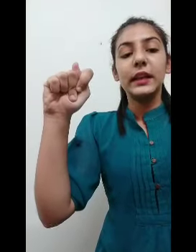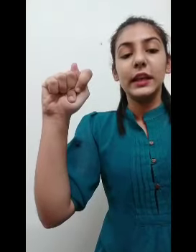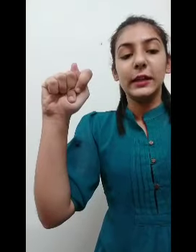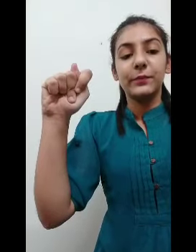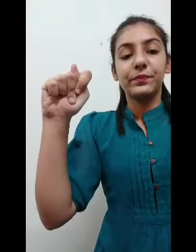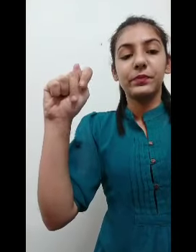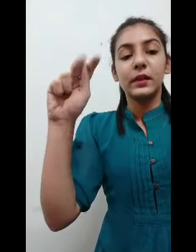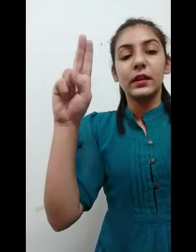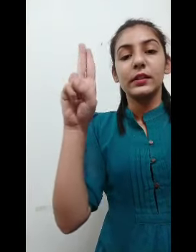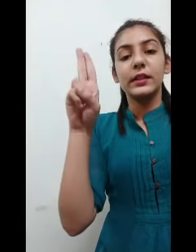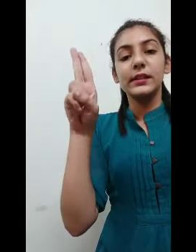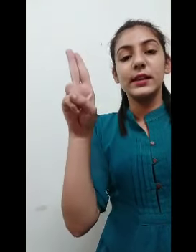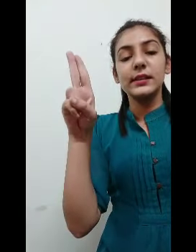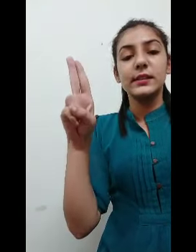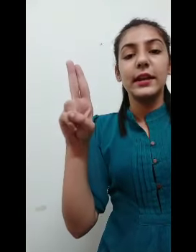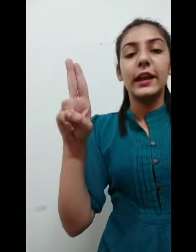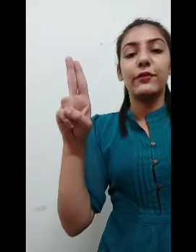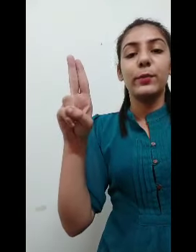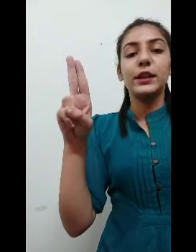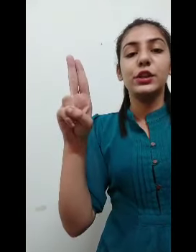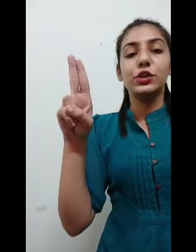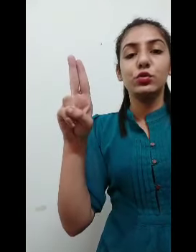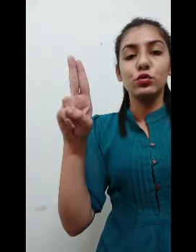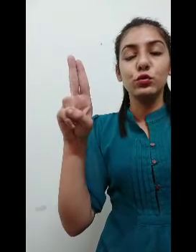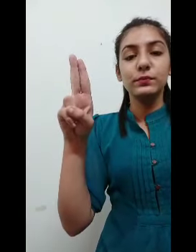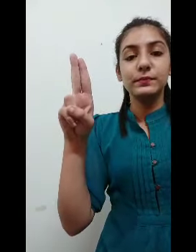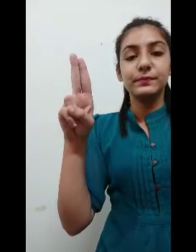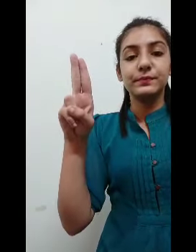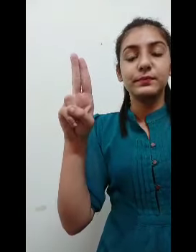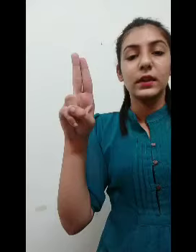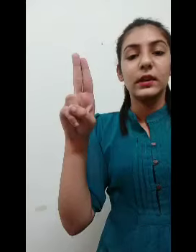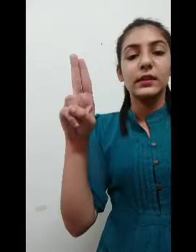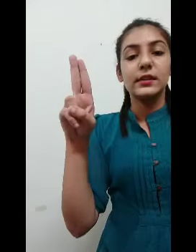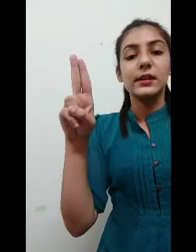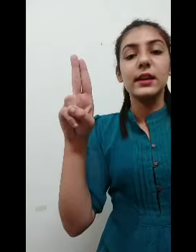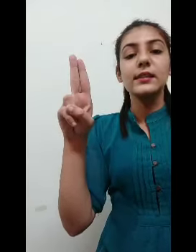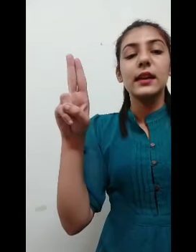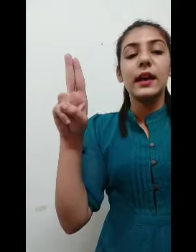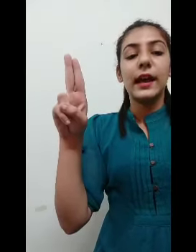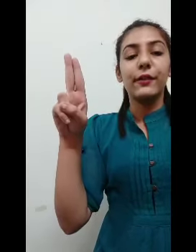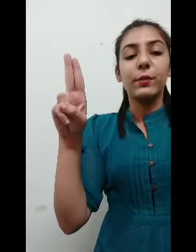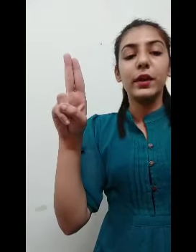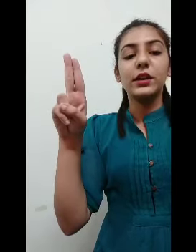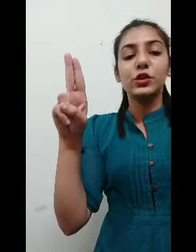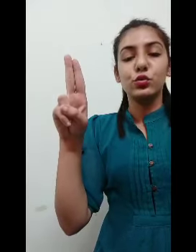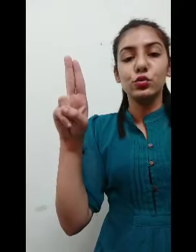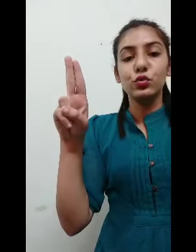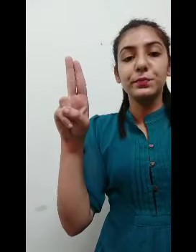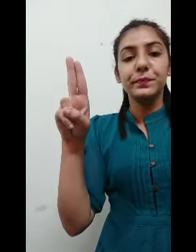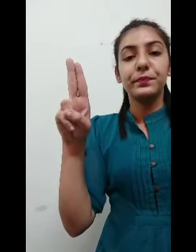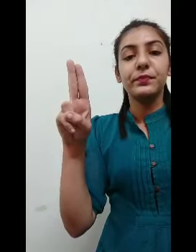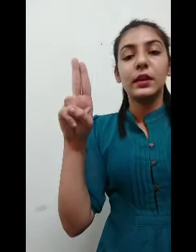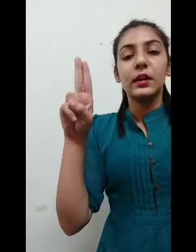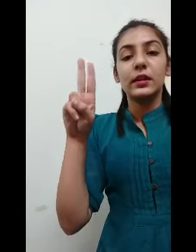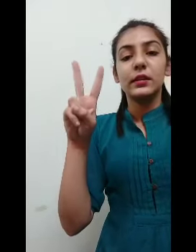टी, दिस इज अल्फाबेट यू, दिस इज अल्फाबेट यू,